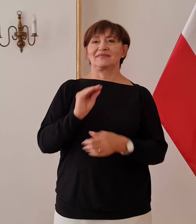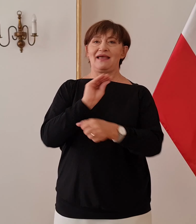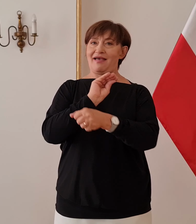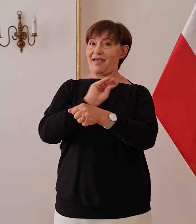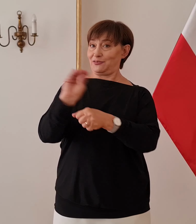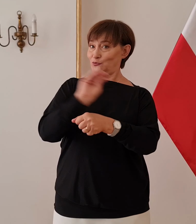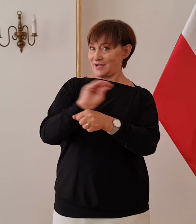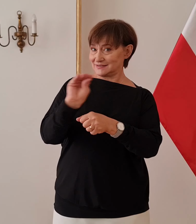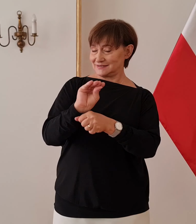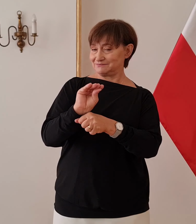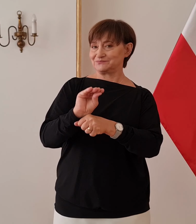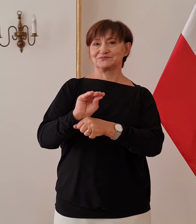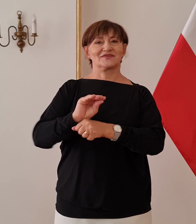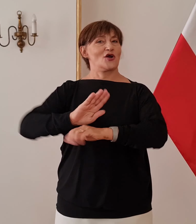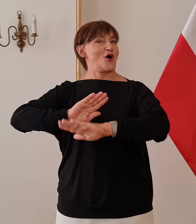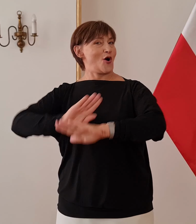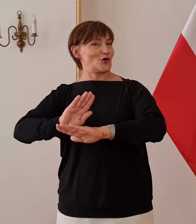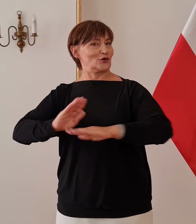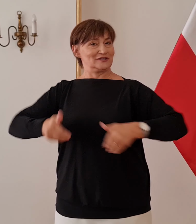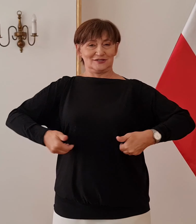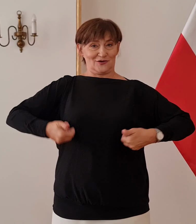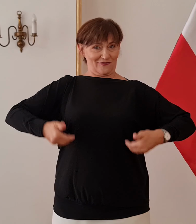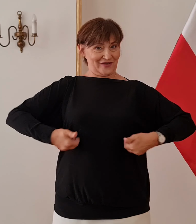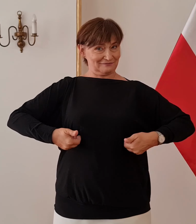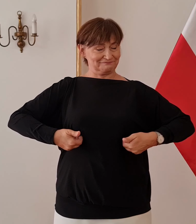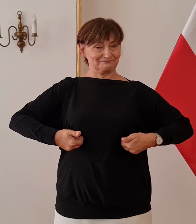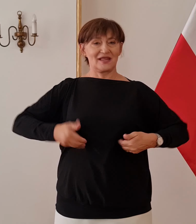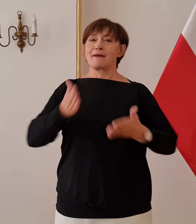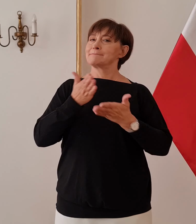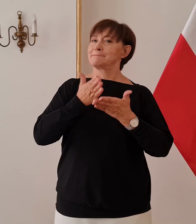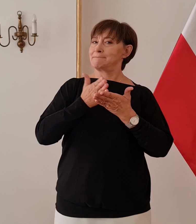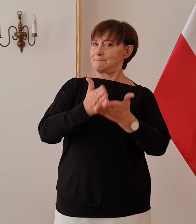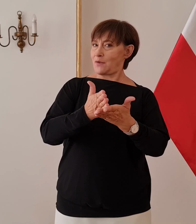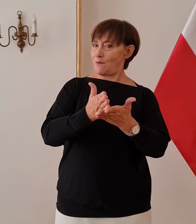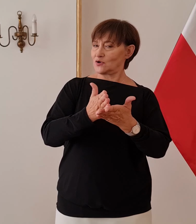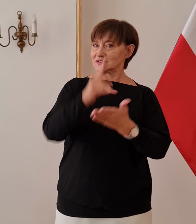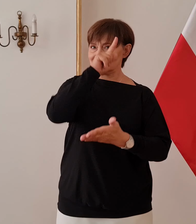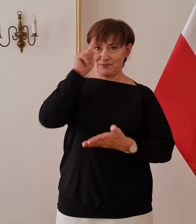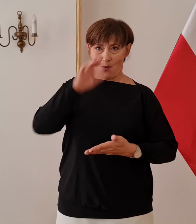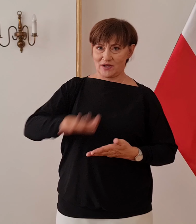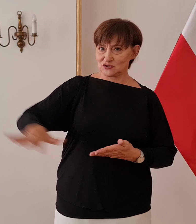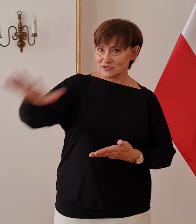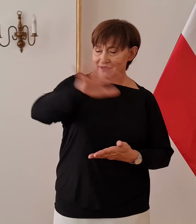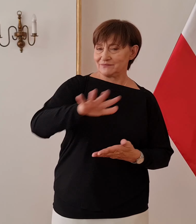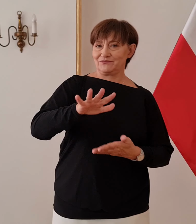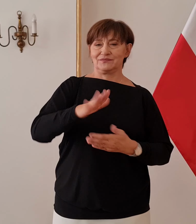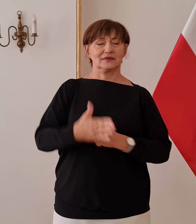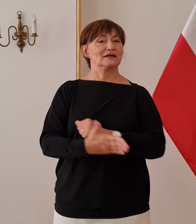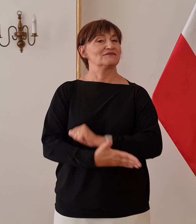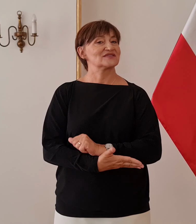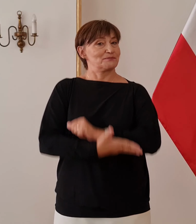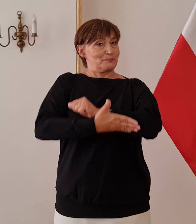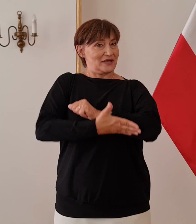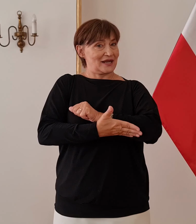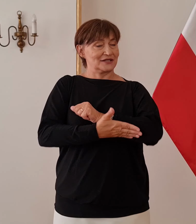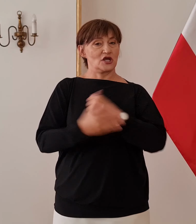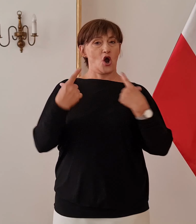zakresu edukacji, ochrony zdrowia, pomocy społecznej, wspierania osób